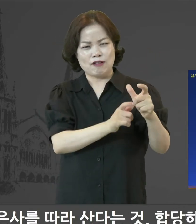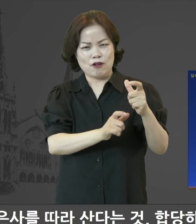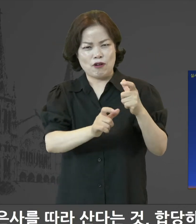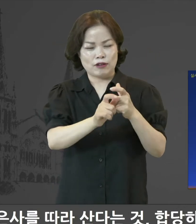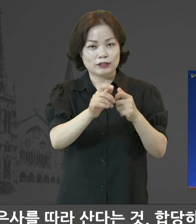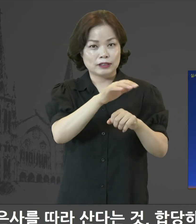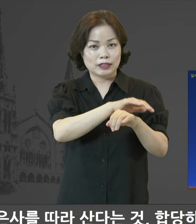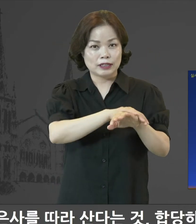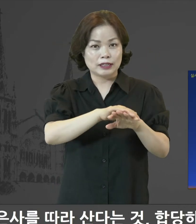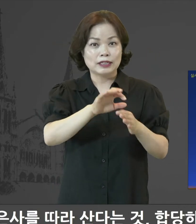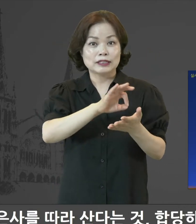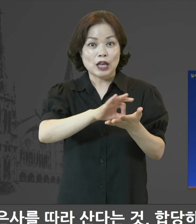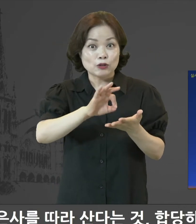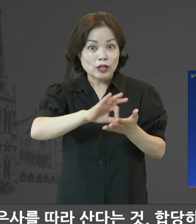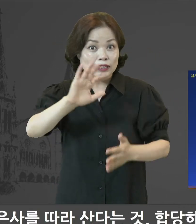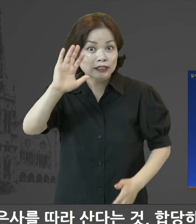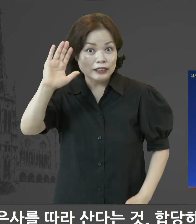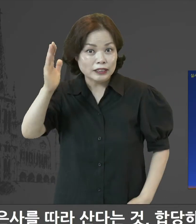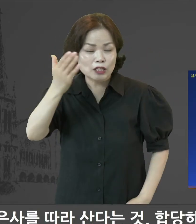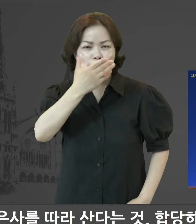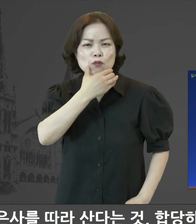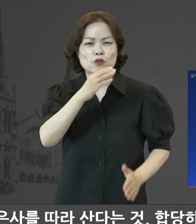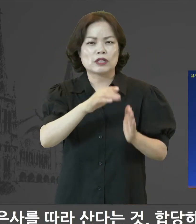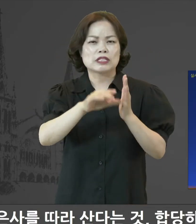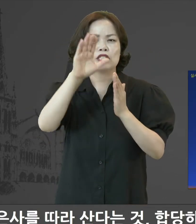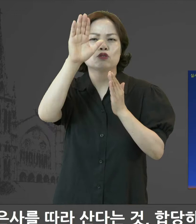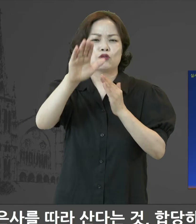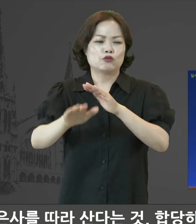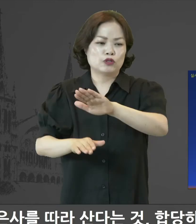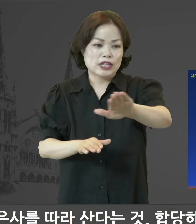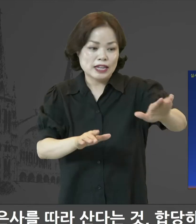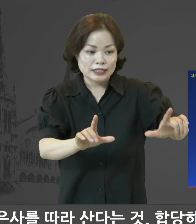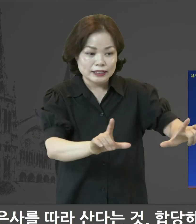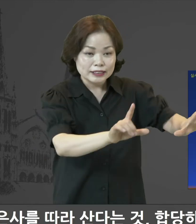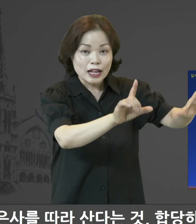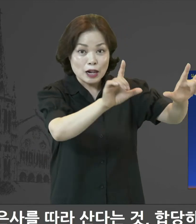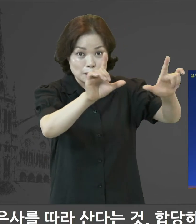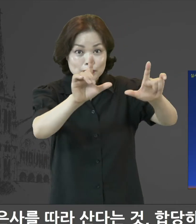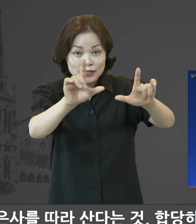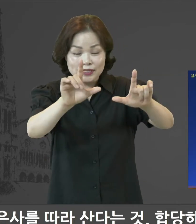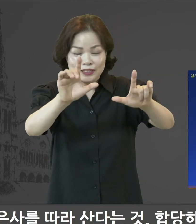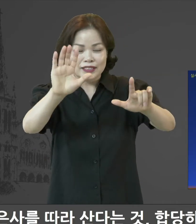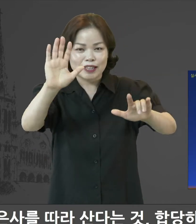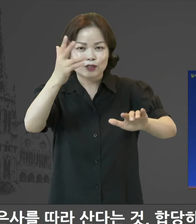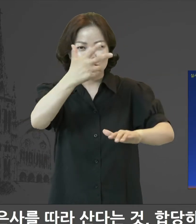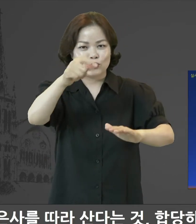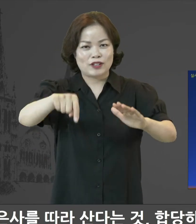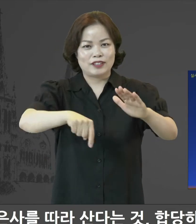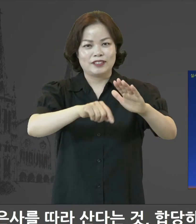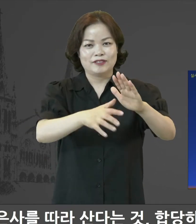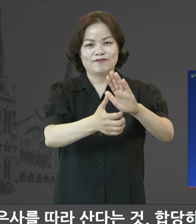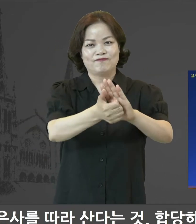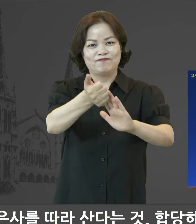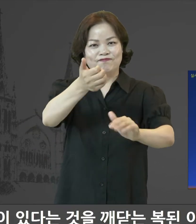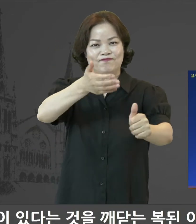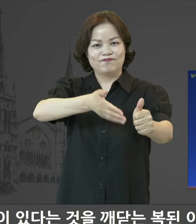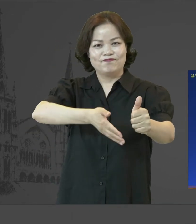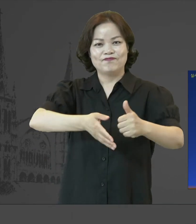잘 활용될 수 있는 복된 이 시간 이후에 우리들의 삶이 되기를 주 안에서